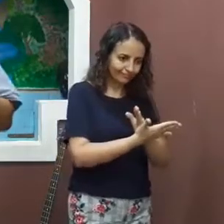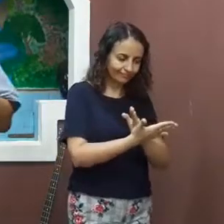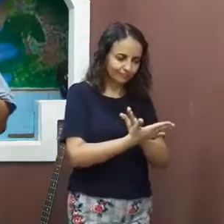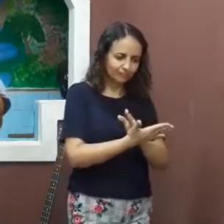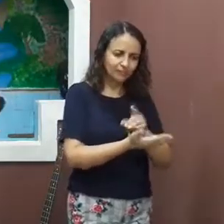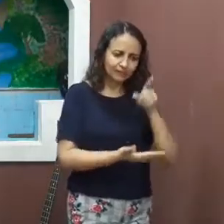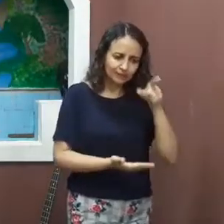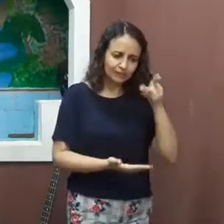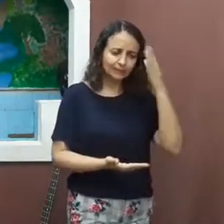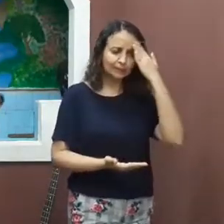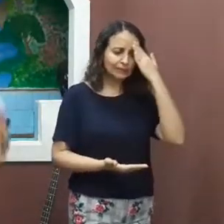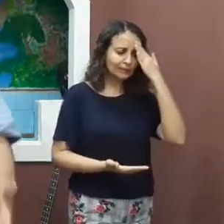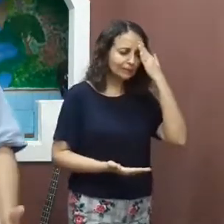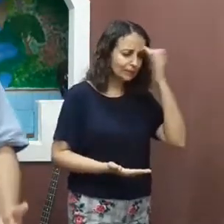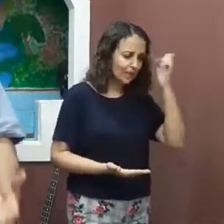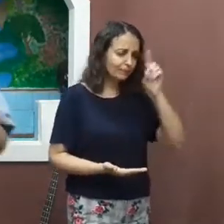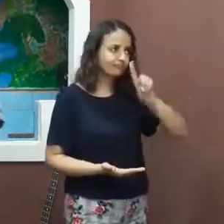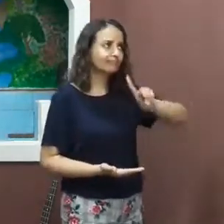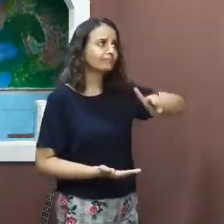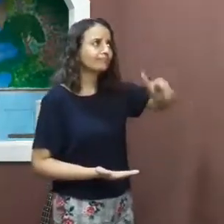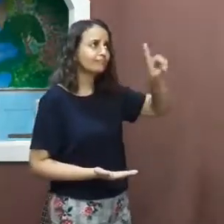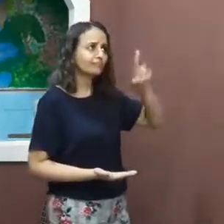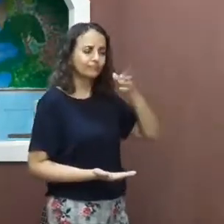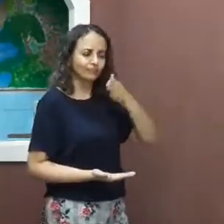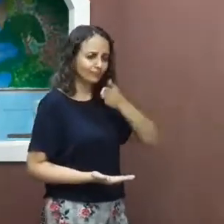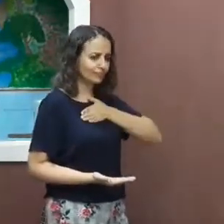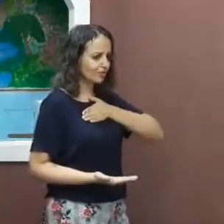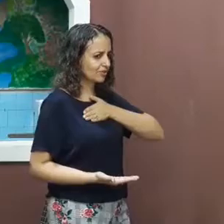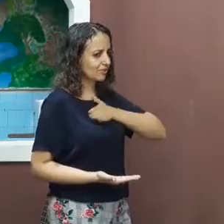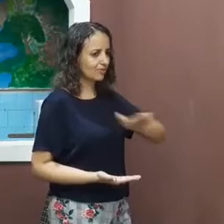você sabe que isso desagrada a Deus,